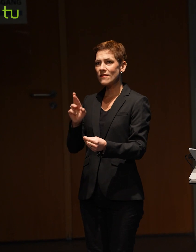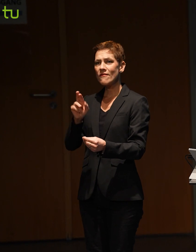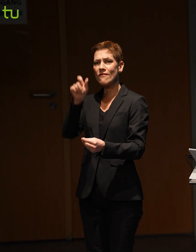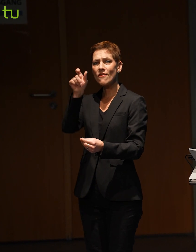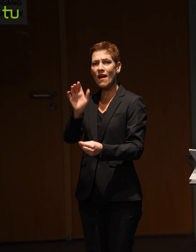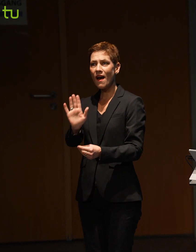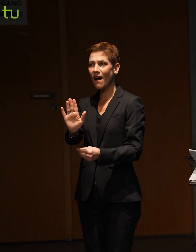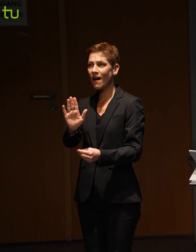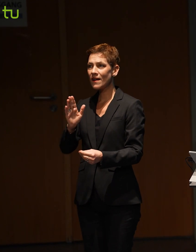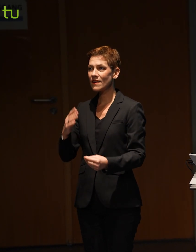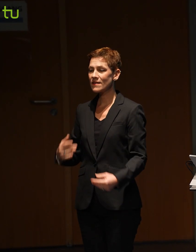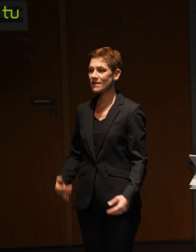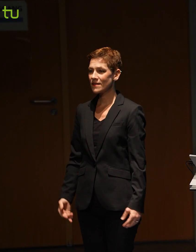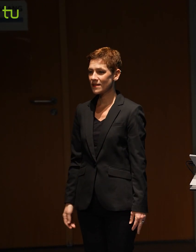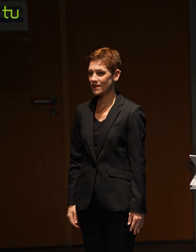wem?